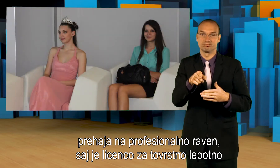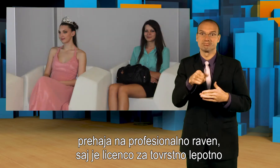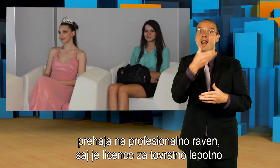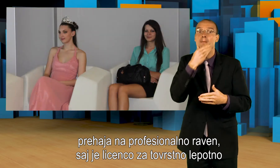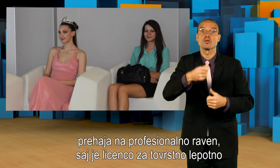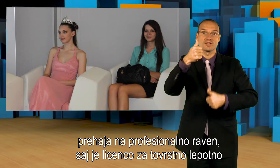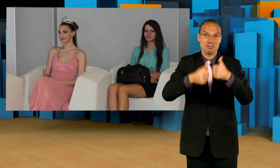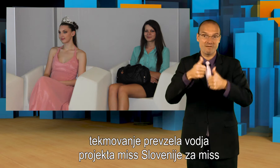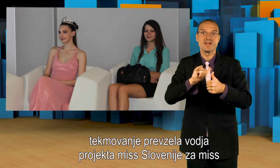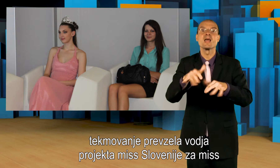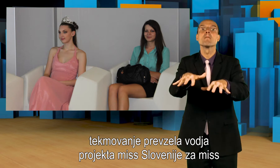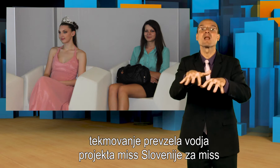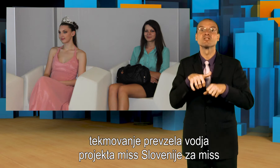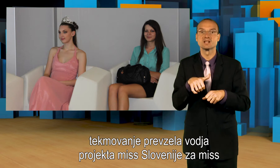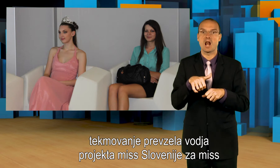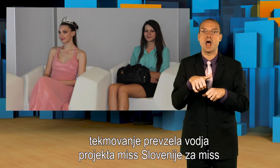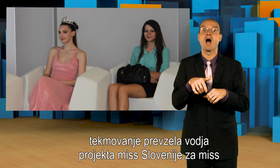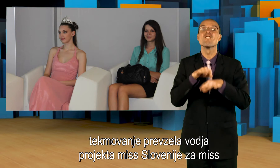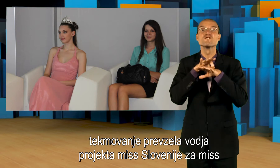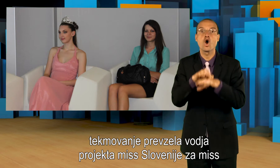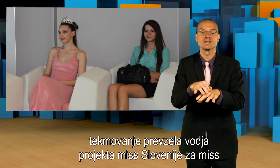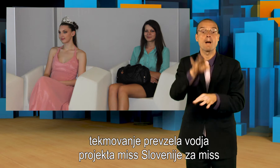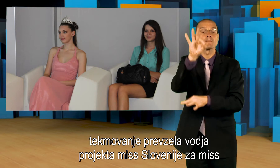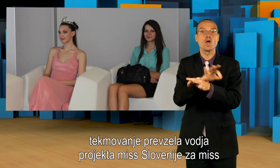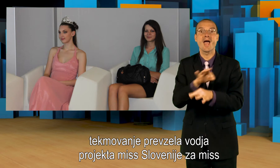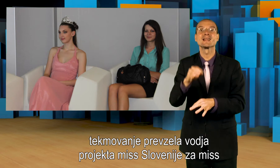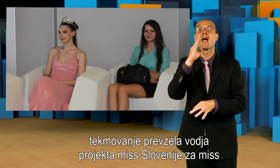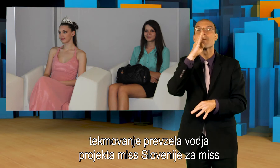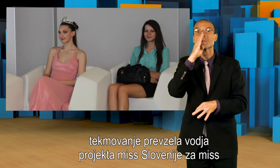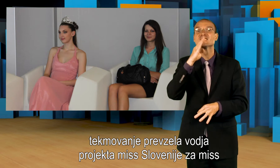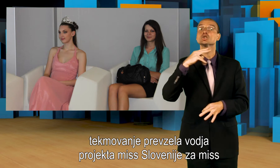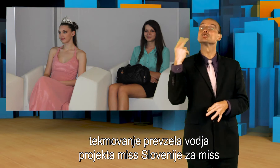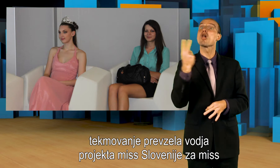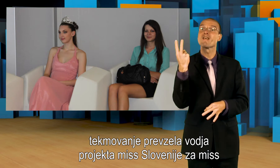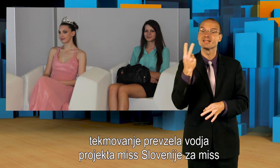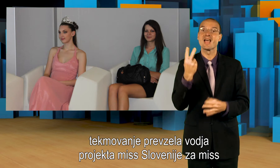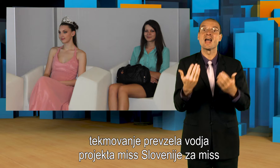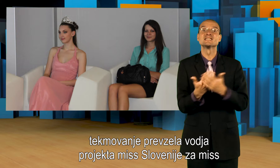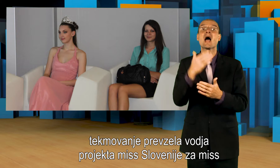nosilka slovenske licence Miss Zemlja za Miss sveta Jelka Verk.